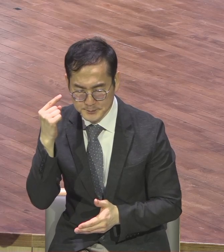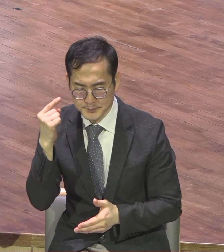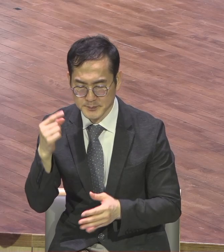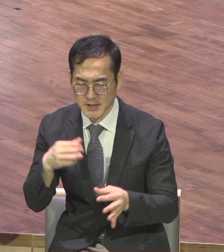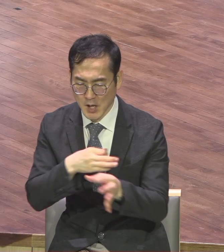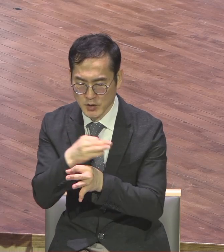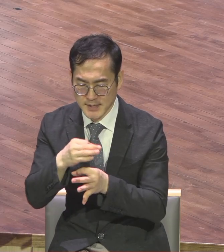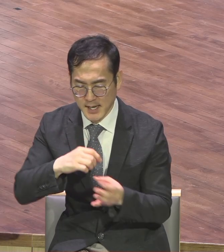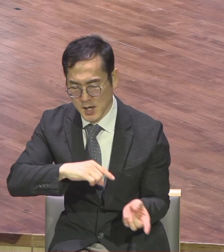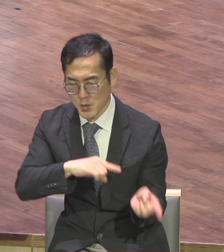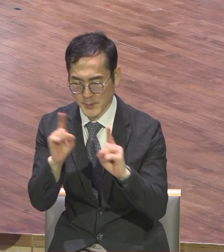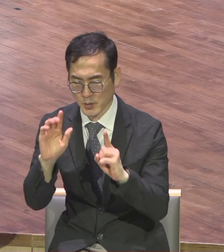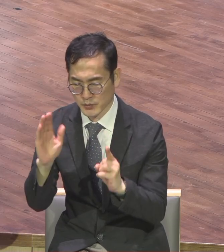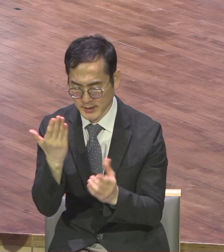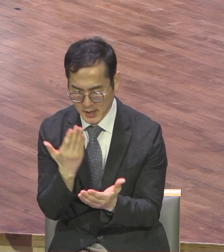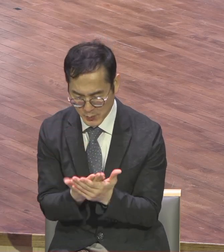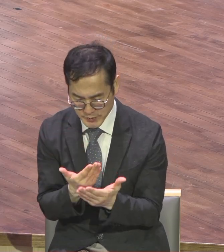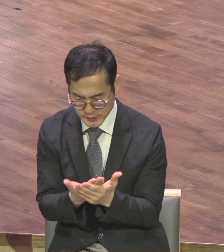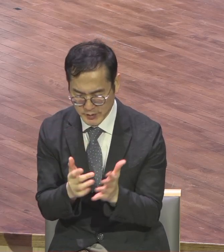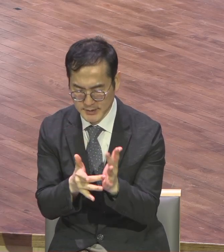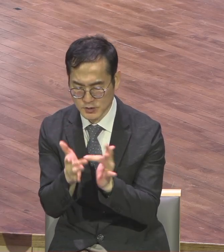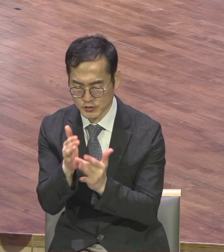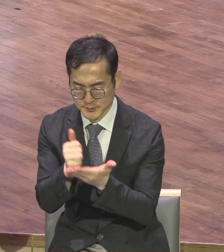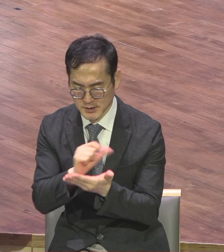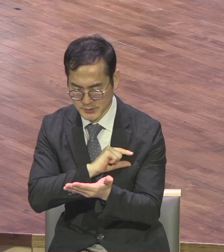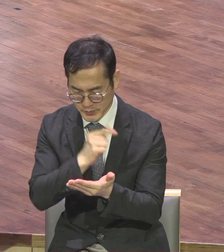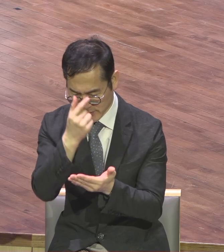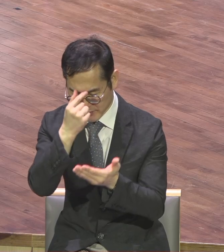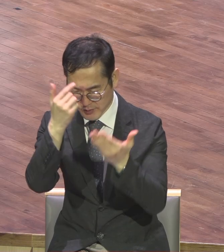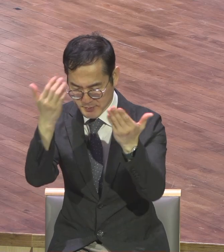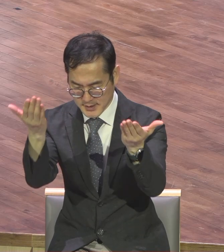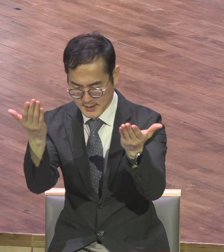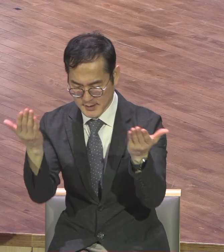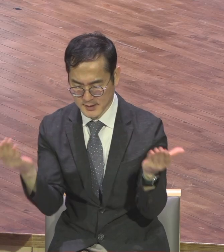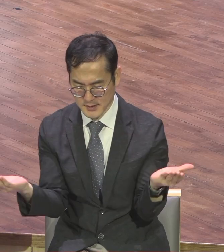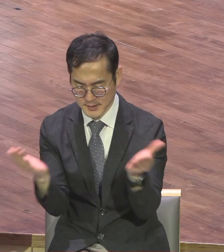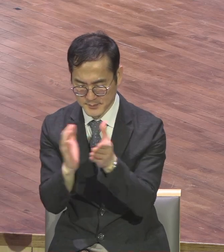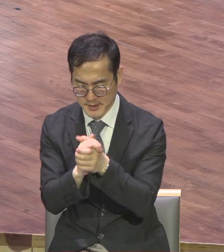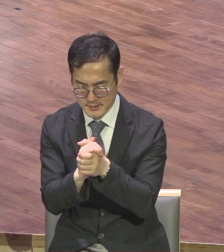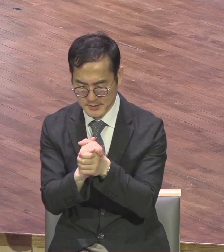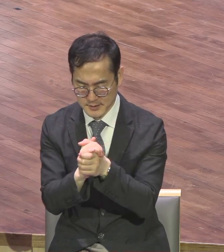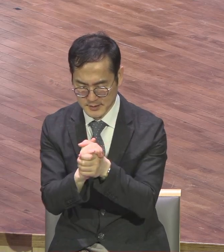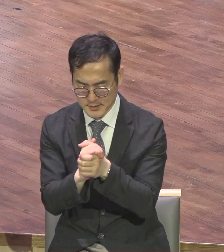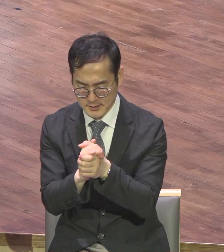회복되게 하여 주옵소서. 예수 이름으로 받들어 기도합니다. 아멘.